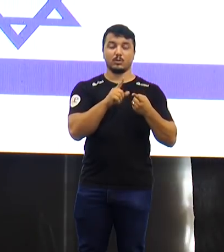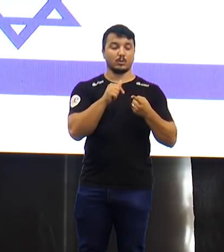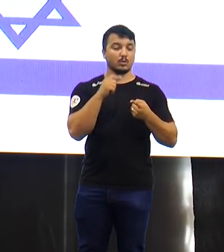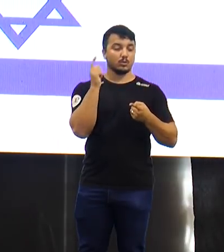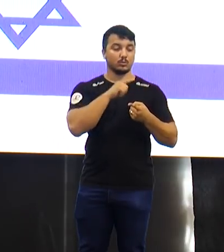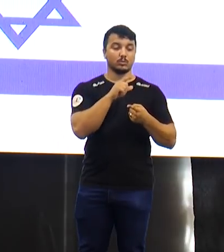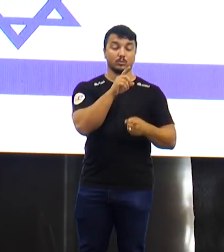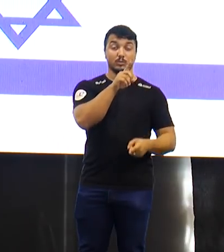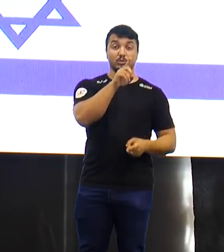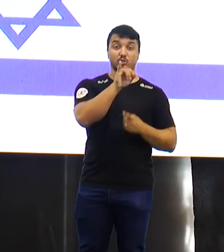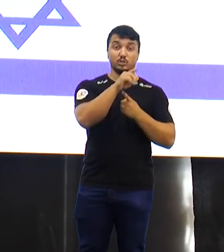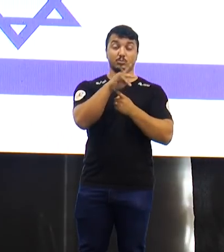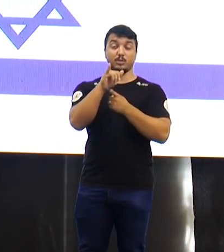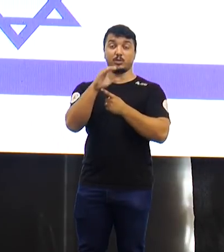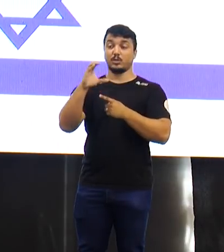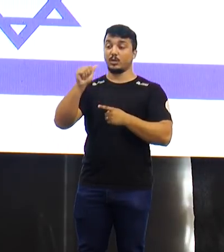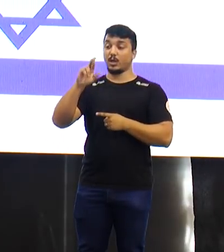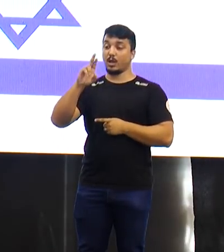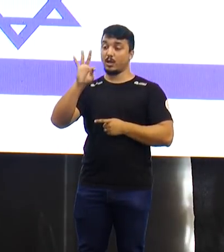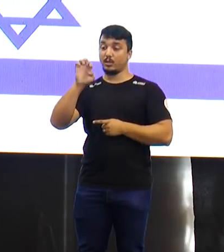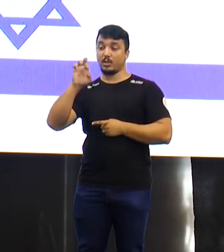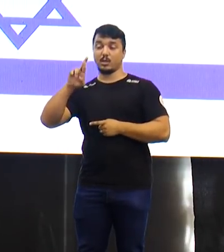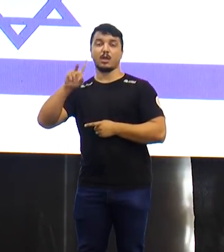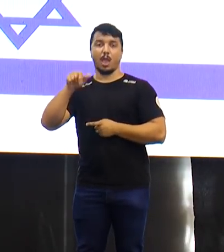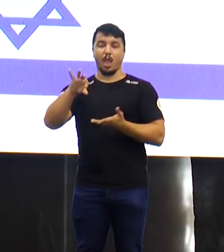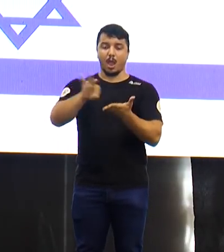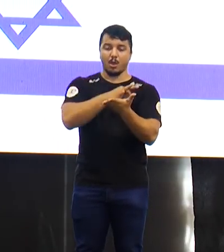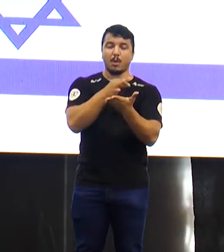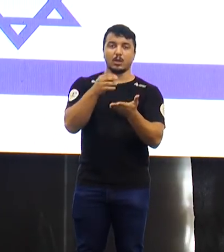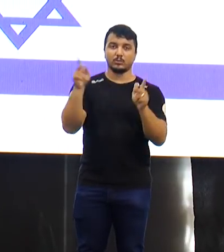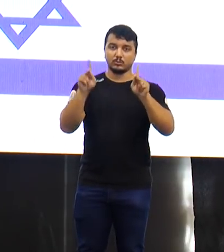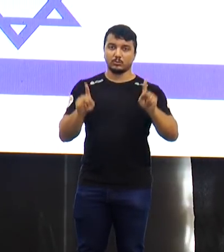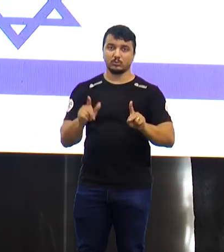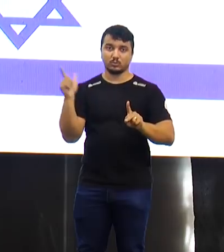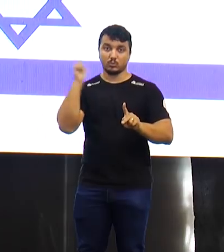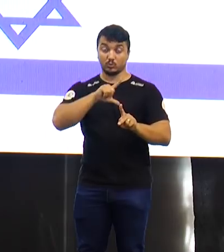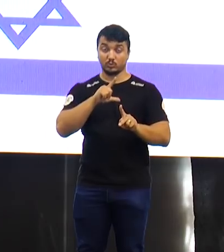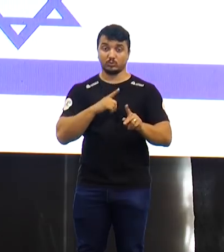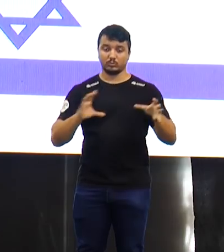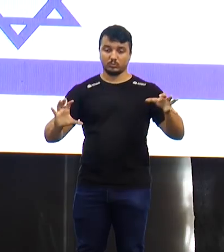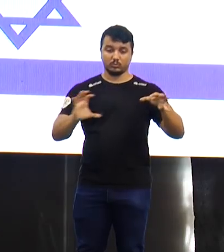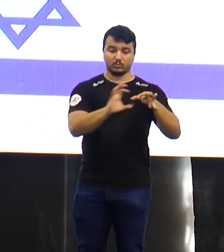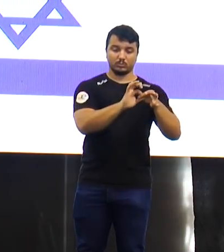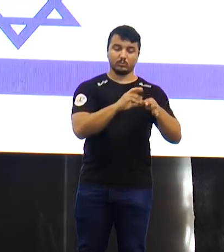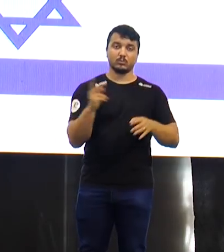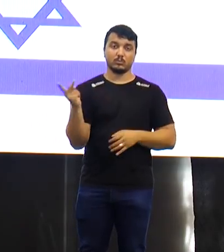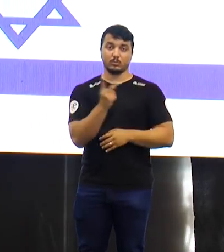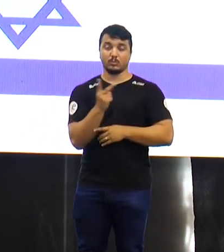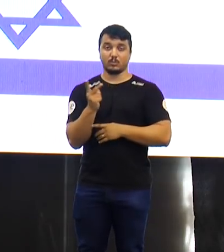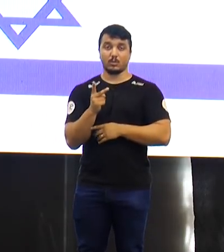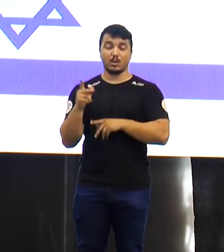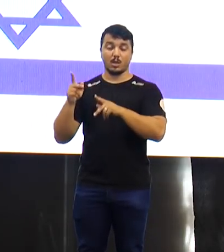tivemos Jimmy Carter, presidente americano, intermediando um acordo de paz entre Anwar Sadat e o